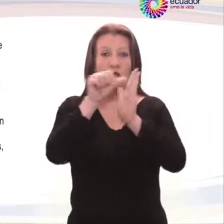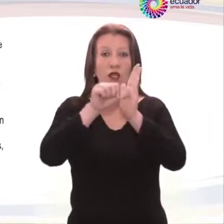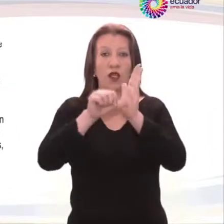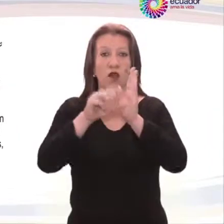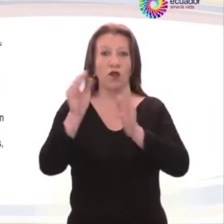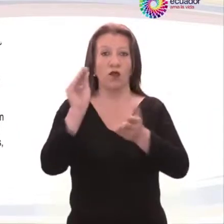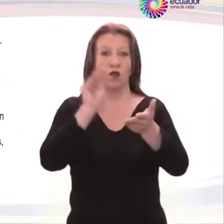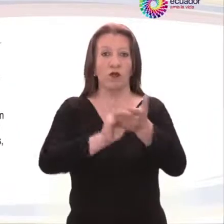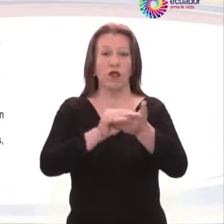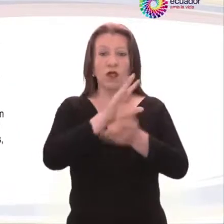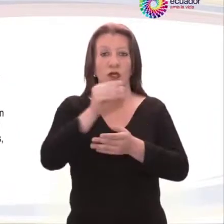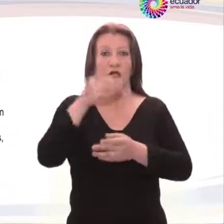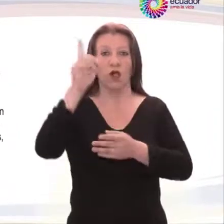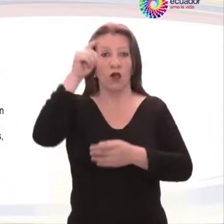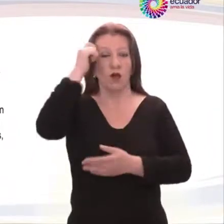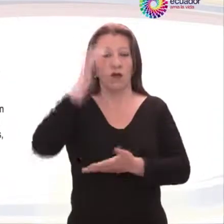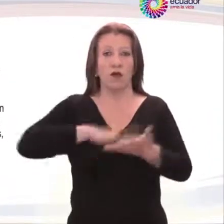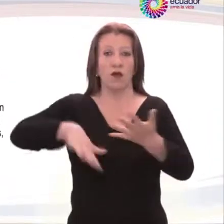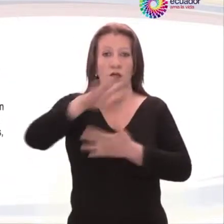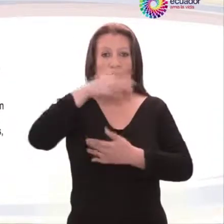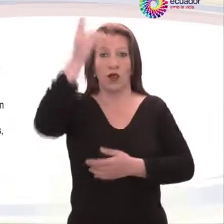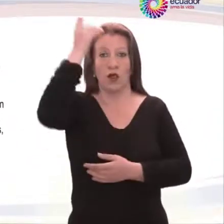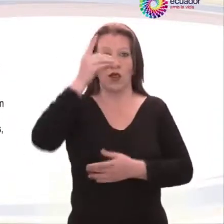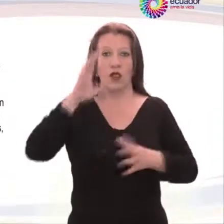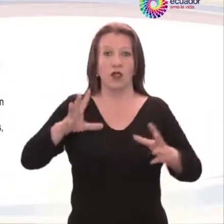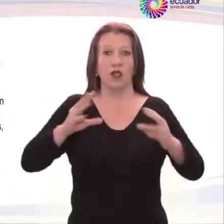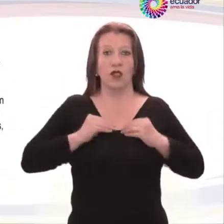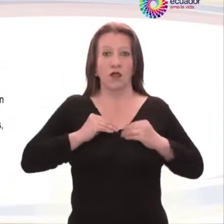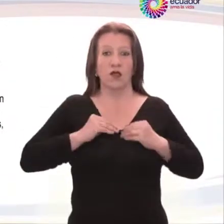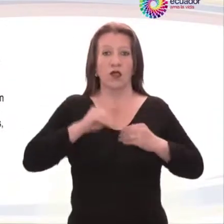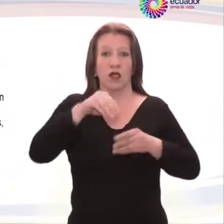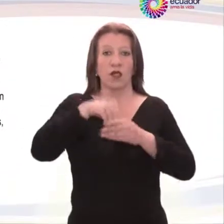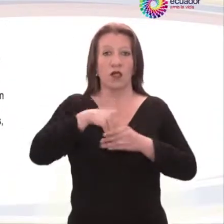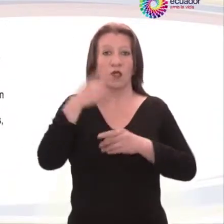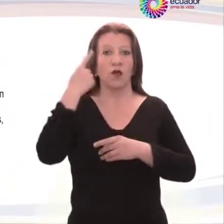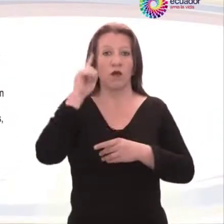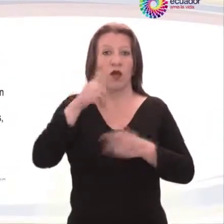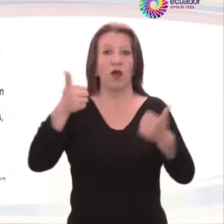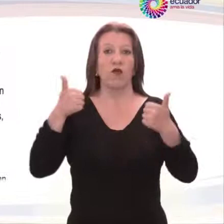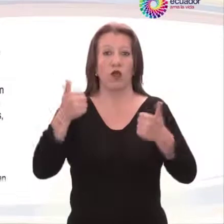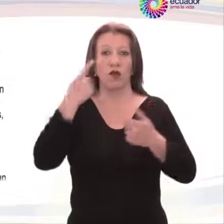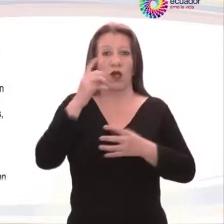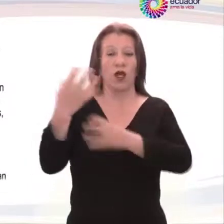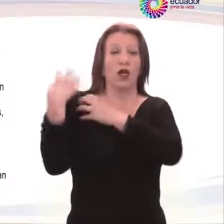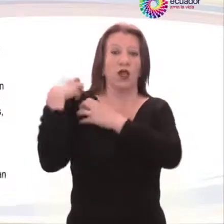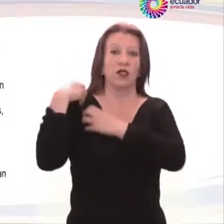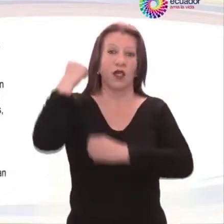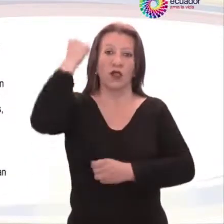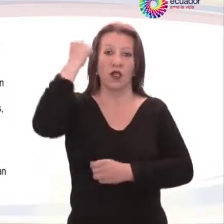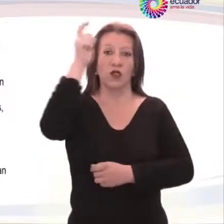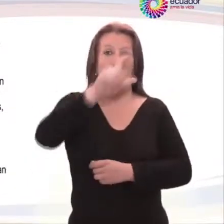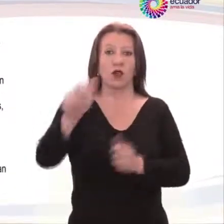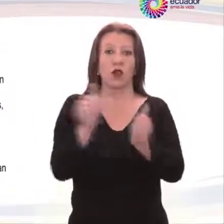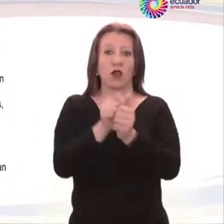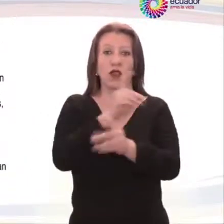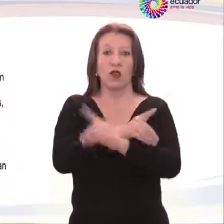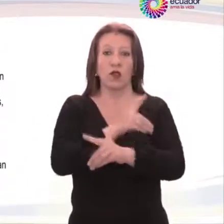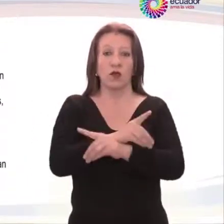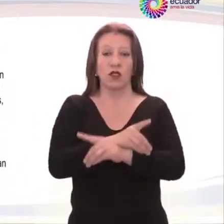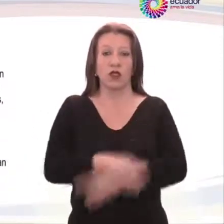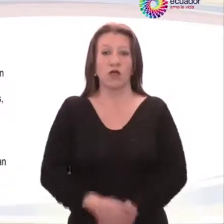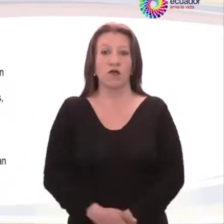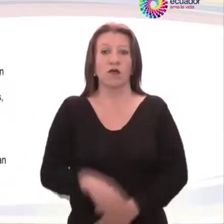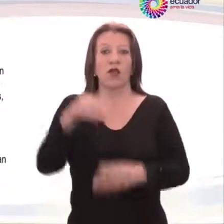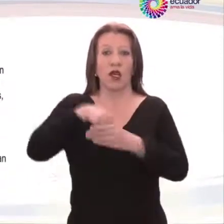los estados partes tomarán todas las medidas que sean pertinentes y efectivas para garantizar el derecho de las personas con discapacidad